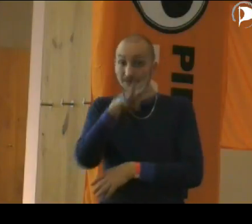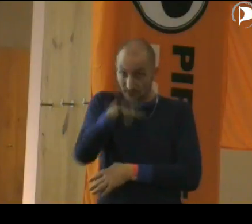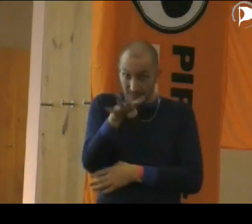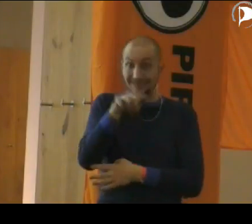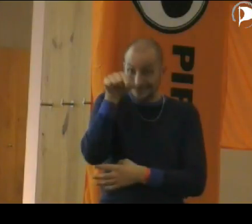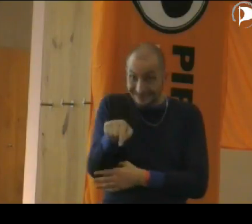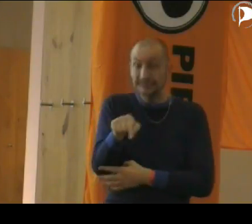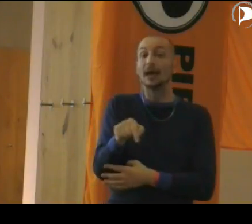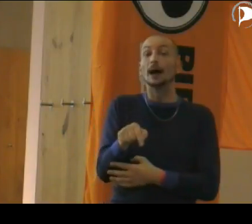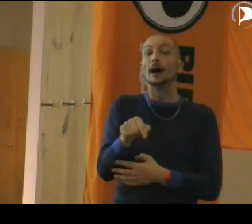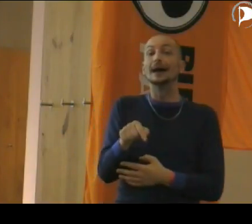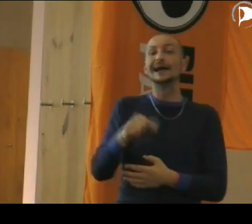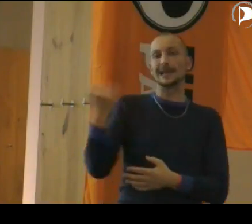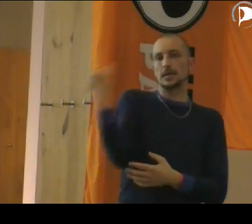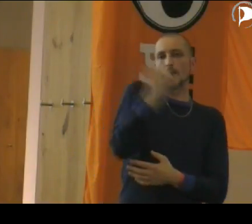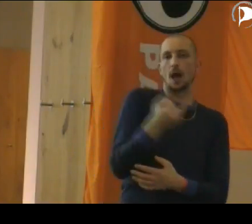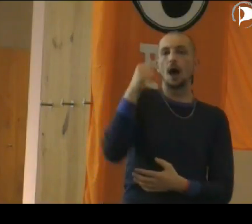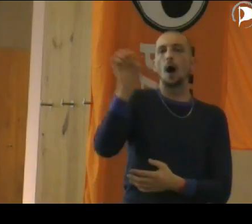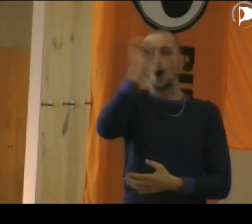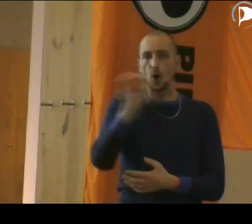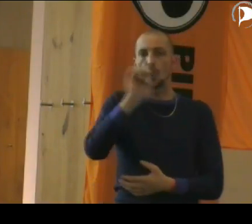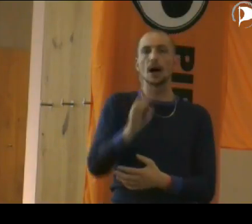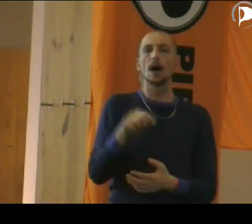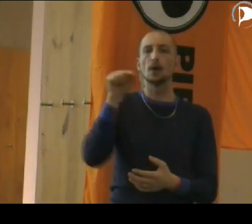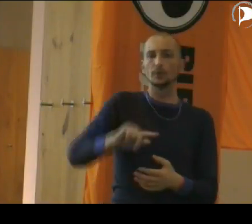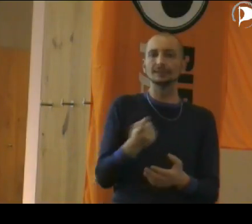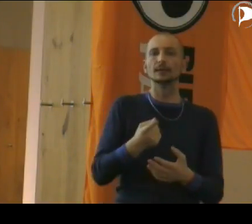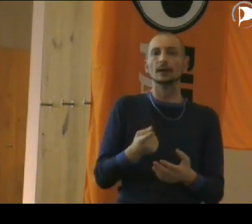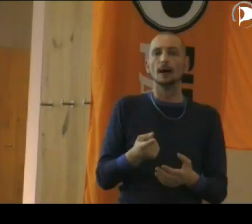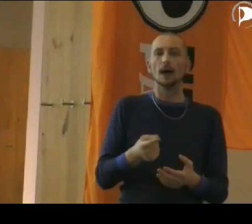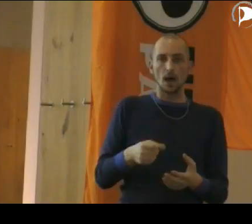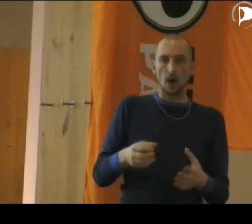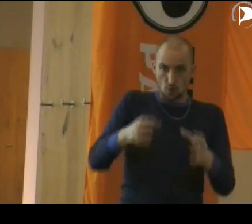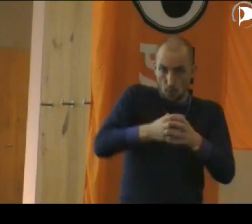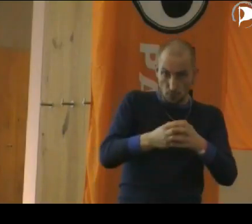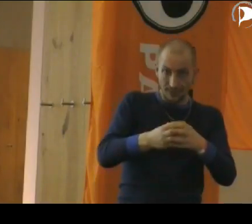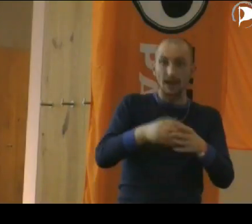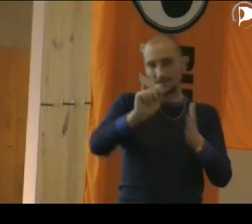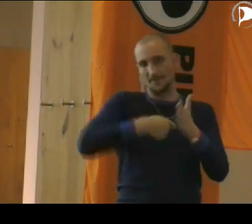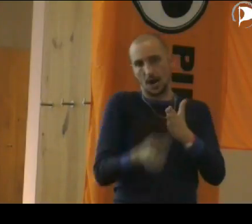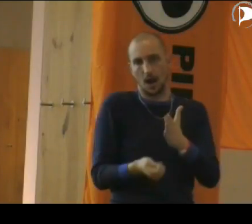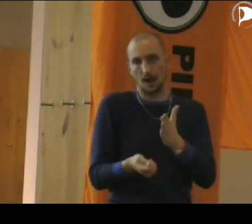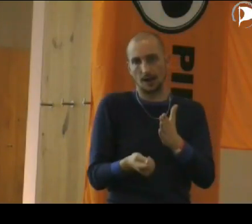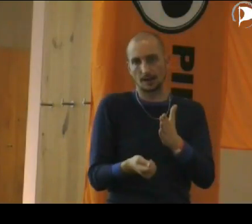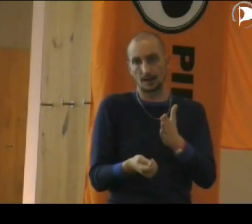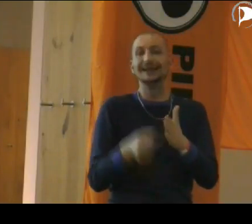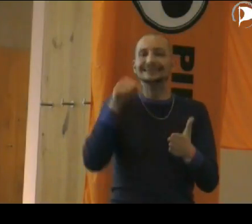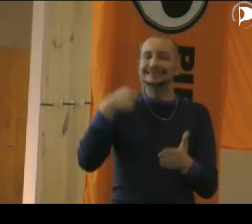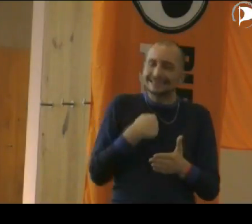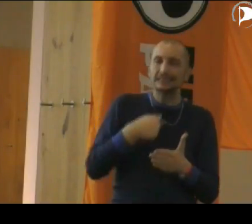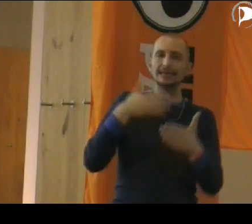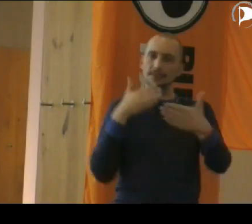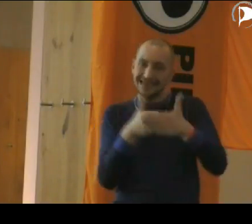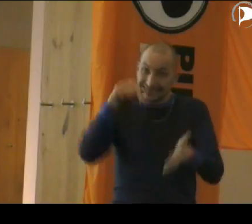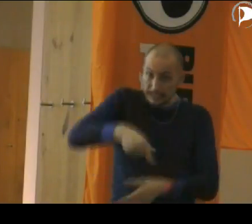der europa- und kommunalwahlen überschritten werden und am selben tag statt schinken und deshalb ist mein ziel für dieses